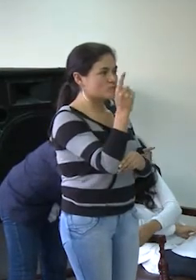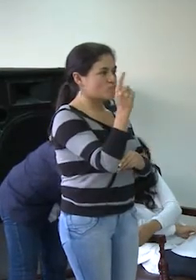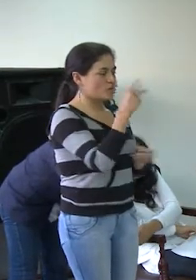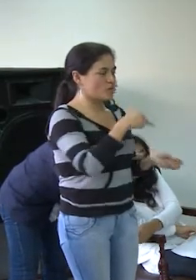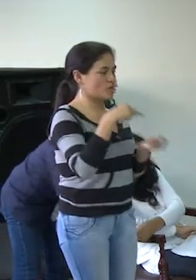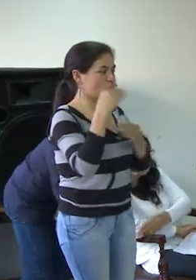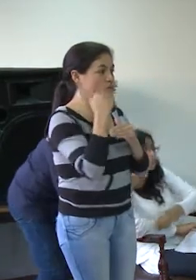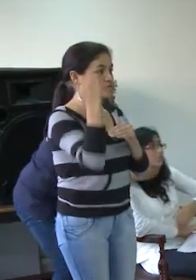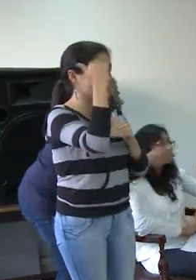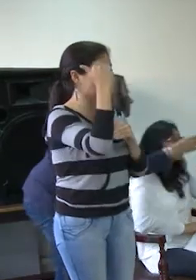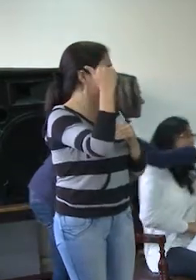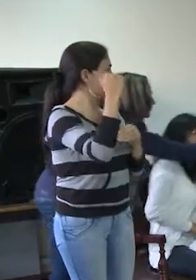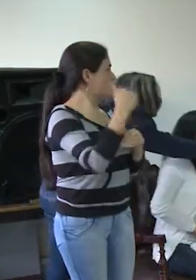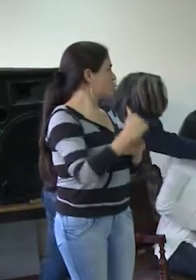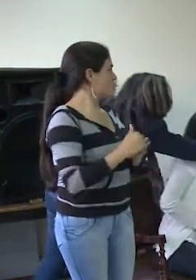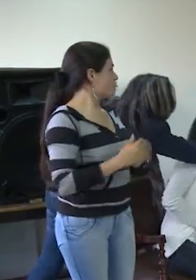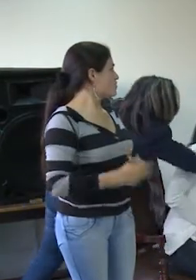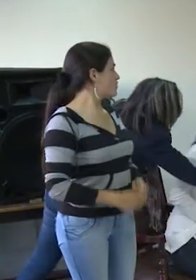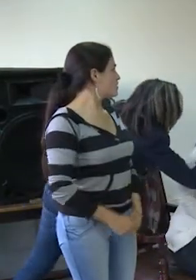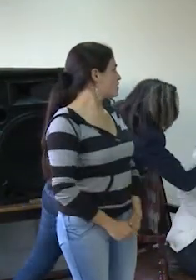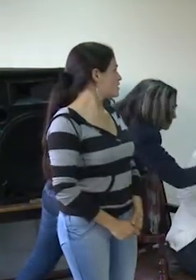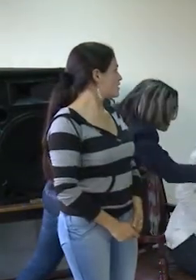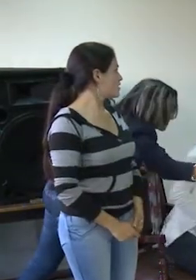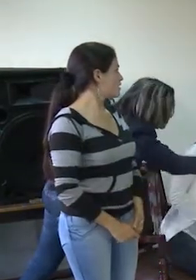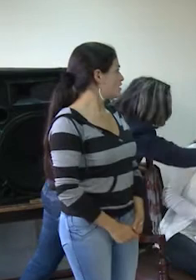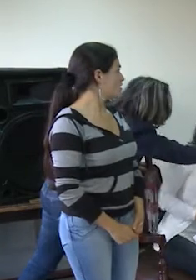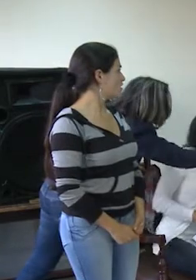superior que confunde cobertura,